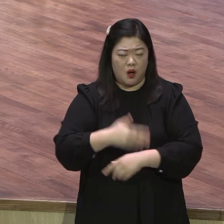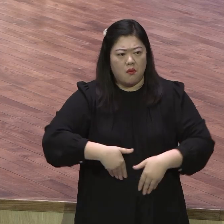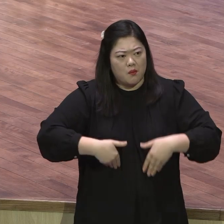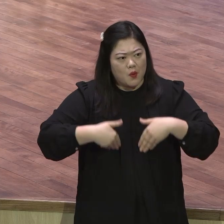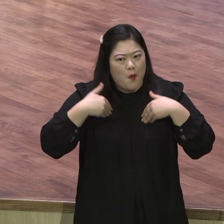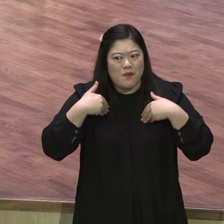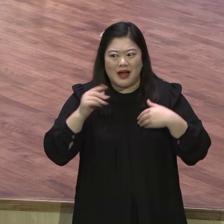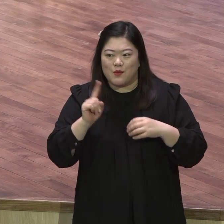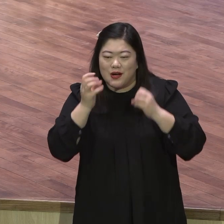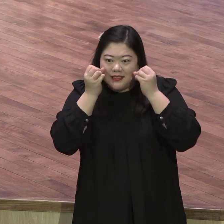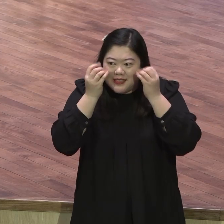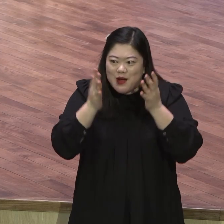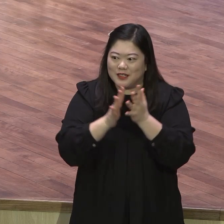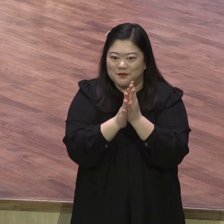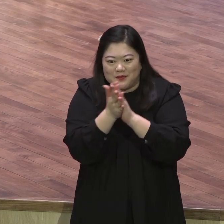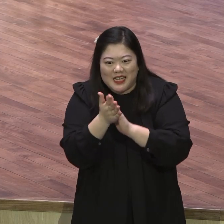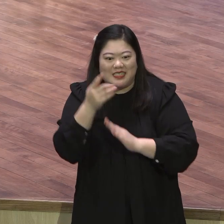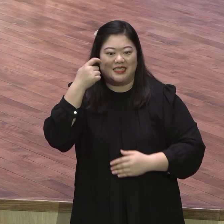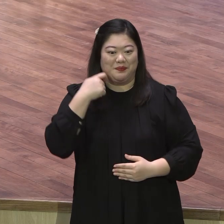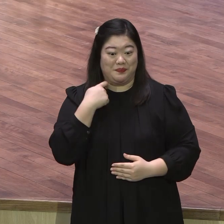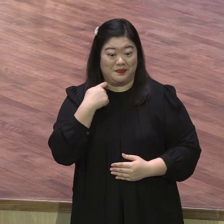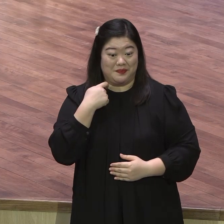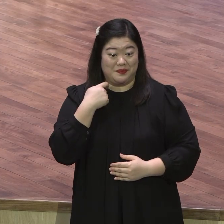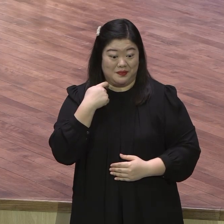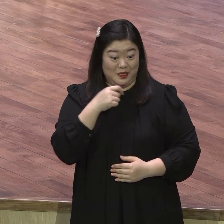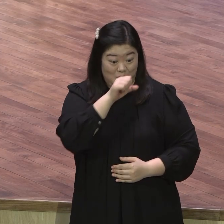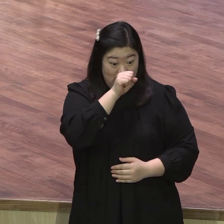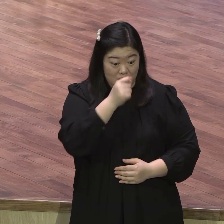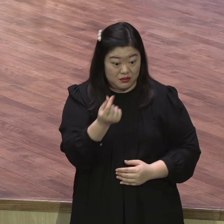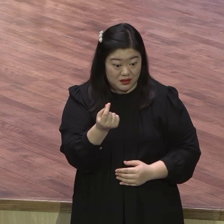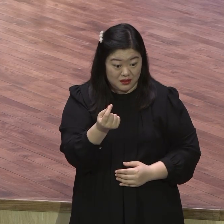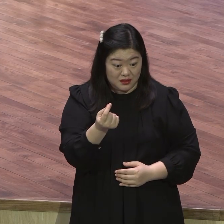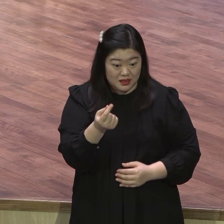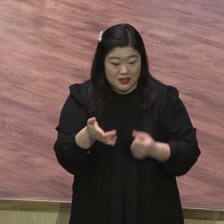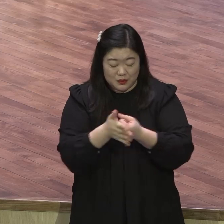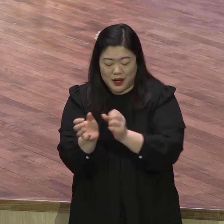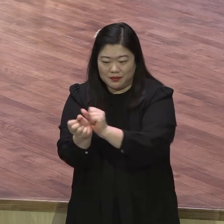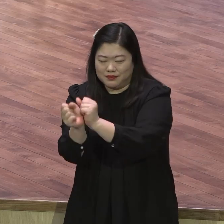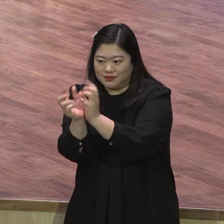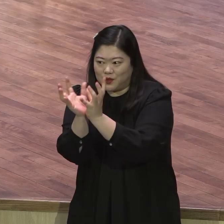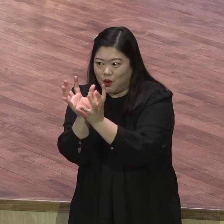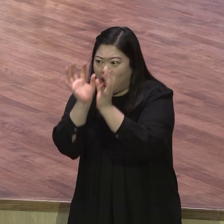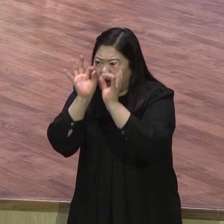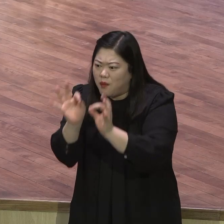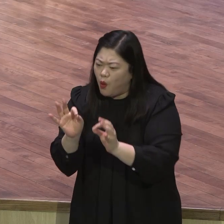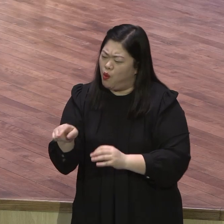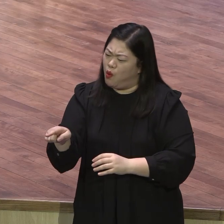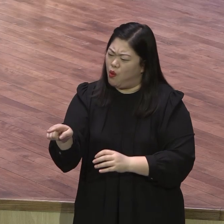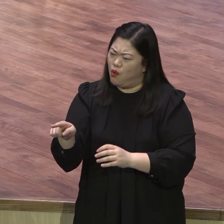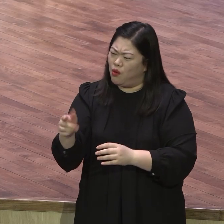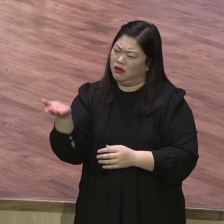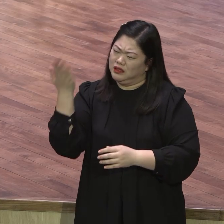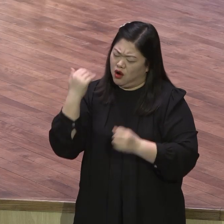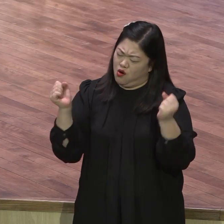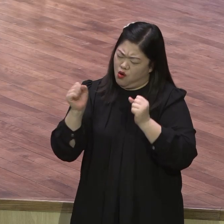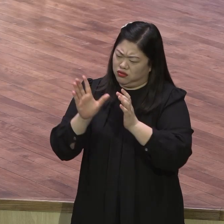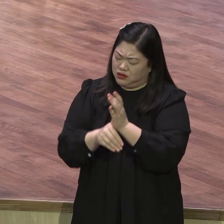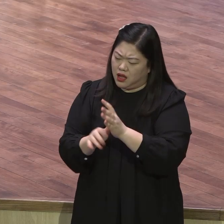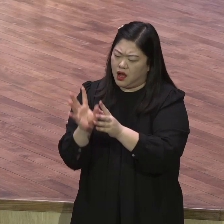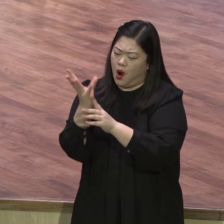어쩌면 이렇게 새로운 꽃이 그렇게 새로운 모습을 보여줄까? 오늘